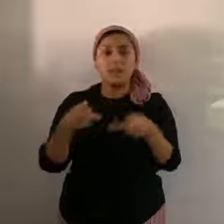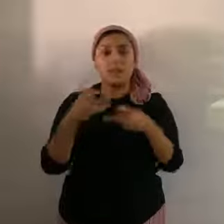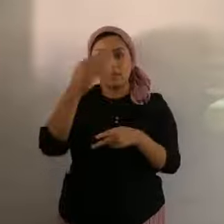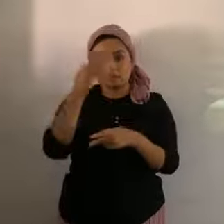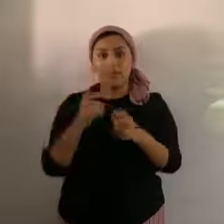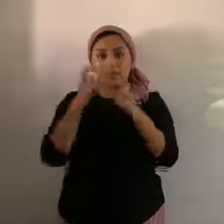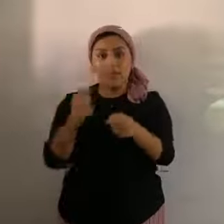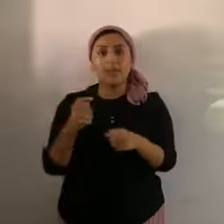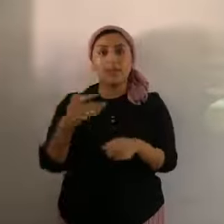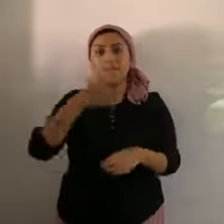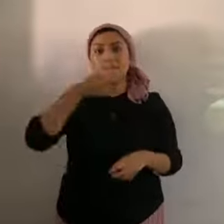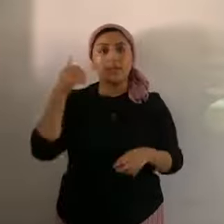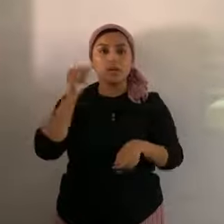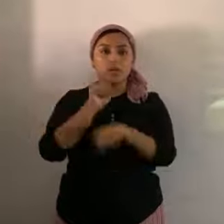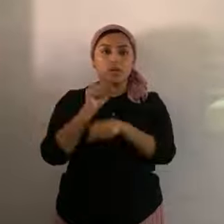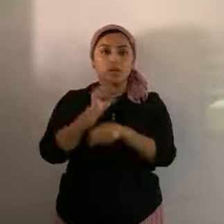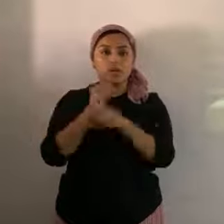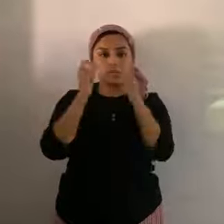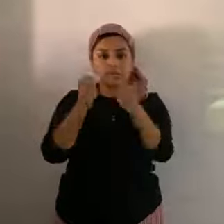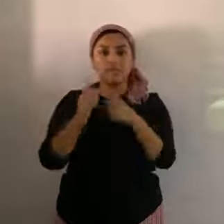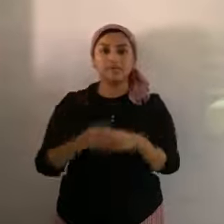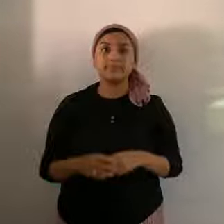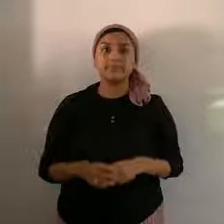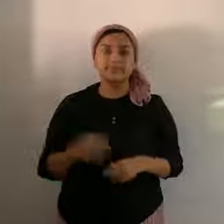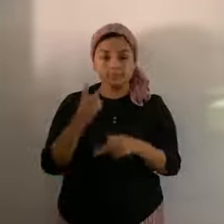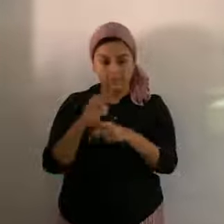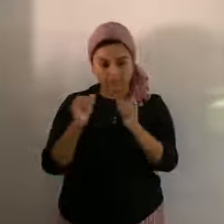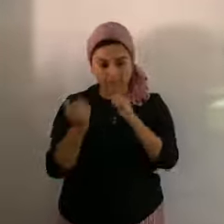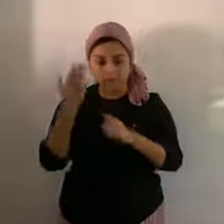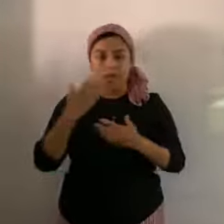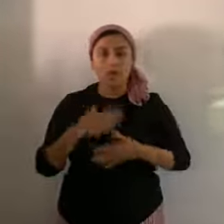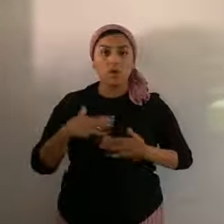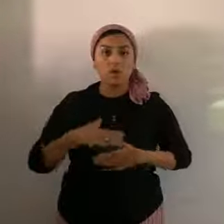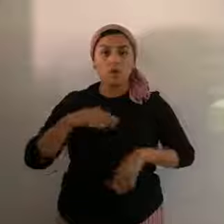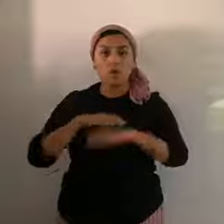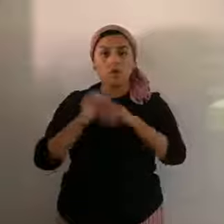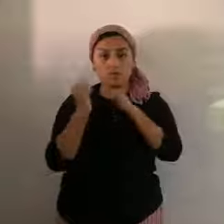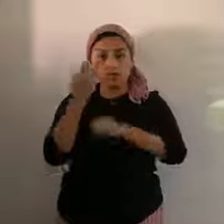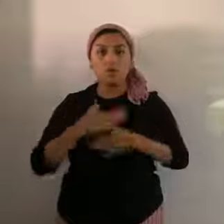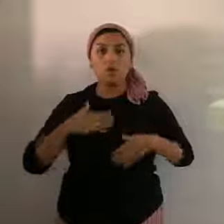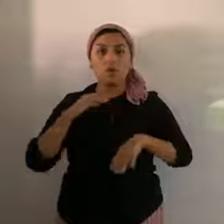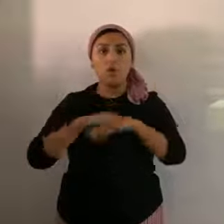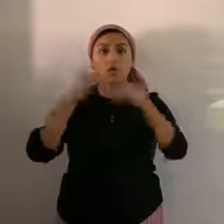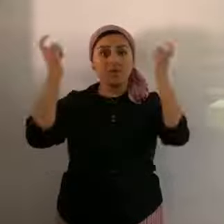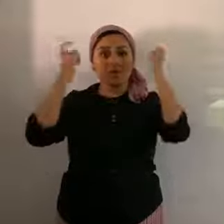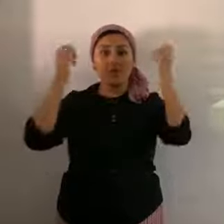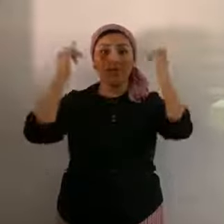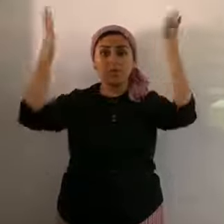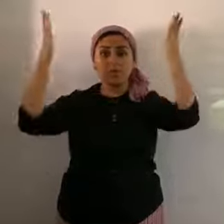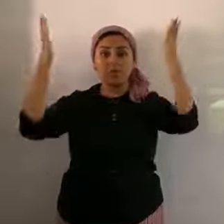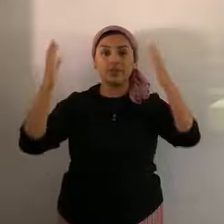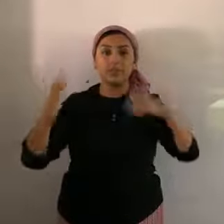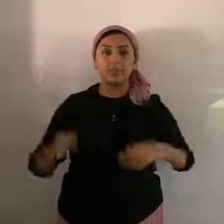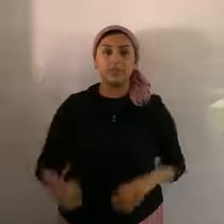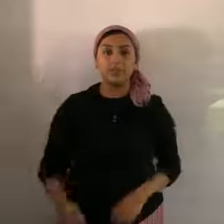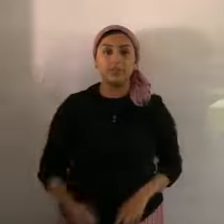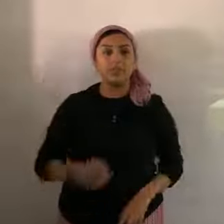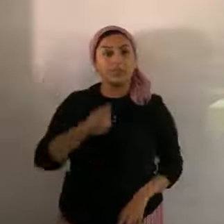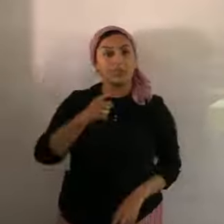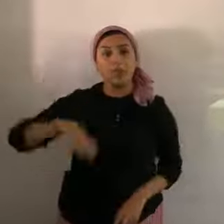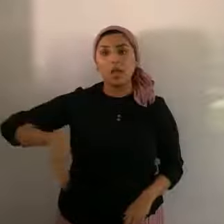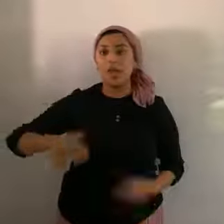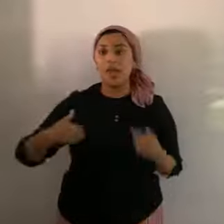te da un trabajo mejor. Y entonces guardas Shabbat, te gozas en Shabbat, te gozas en las fiestas, aleluya. Es porque no has